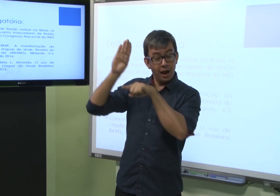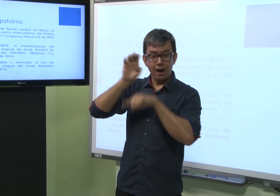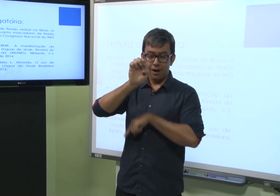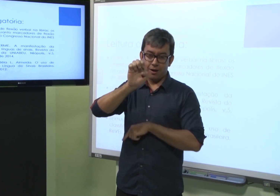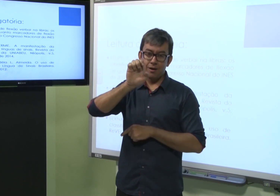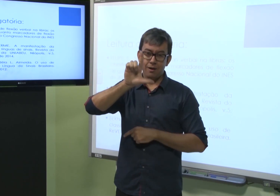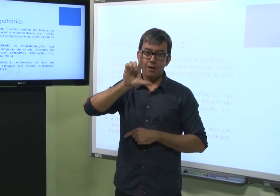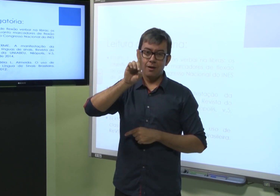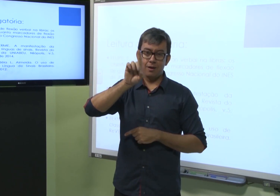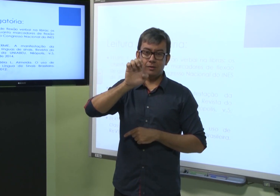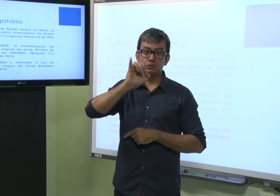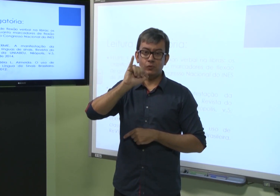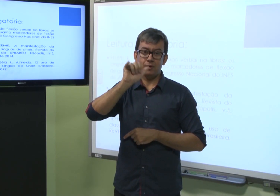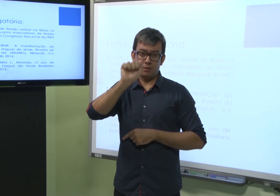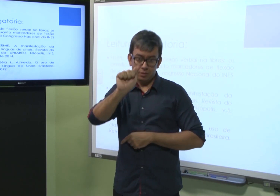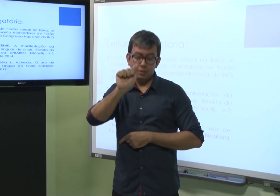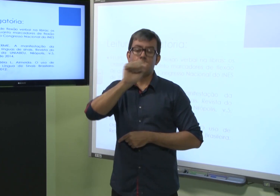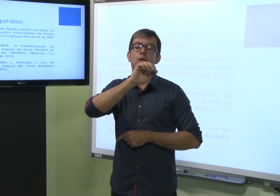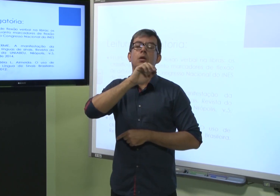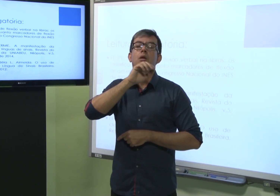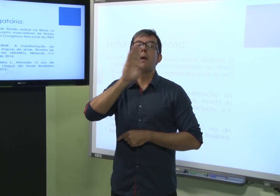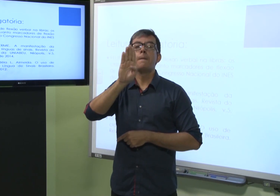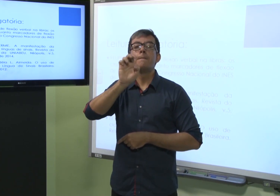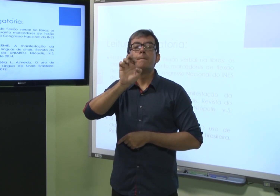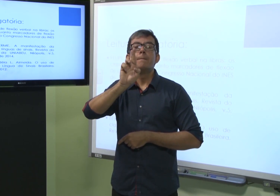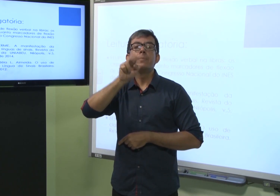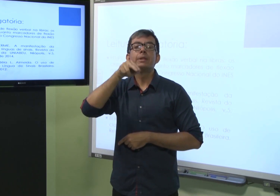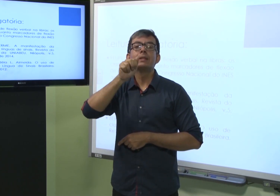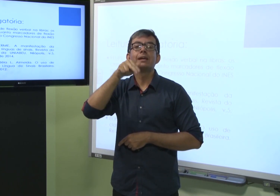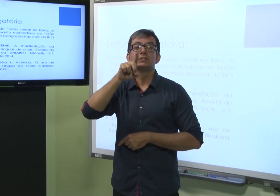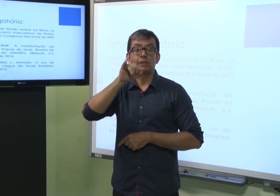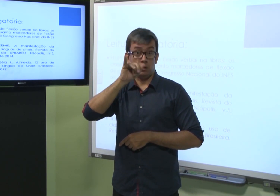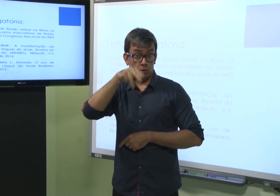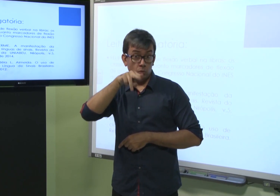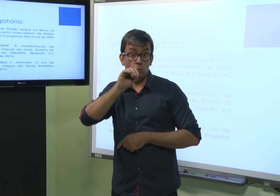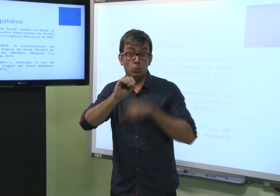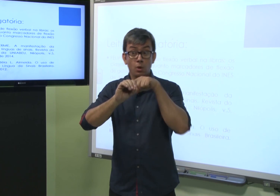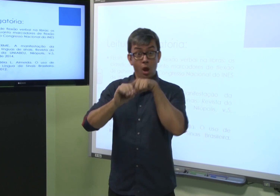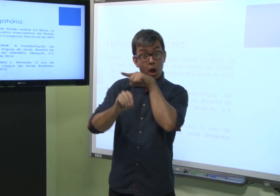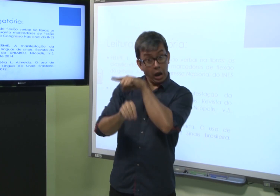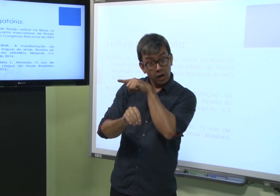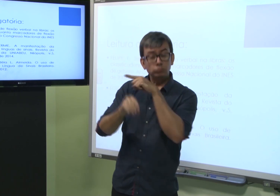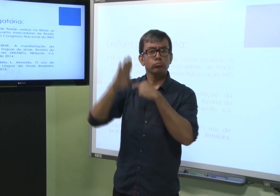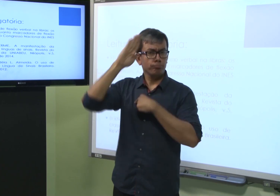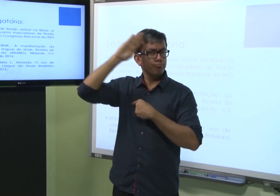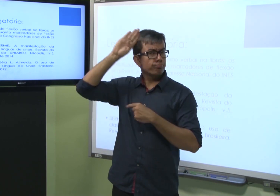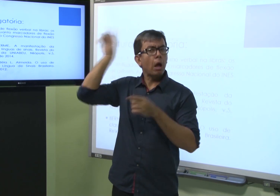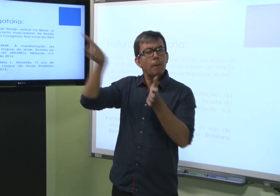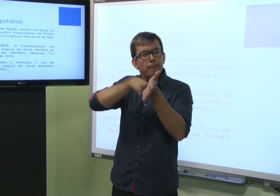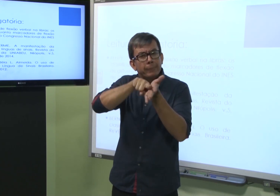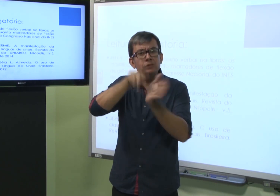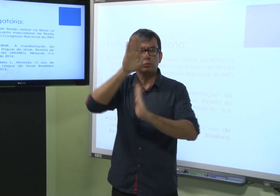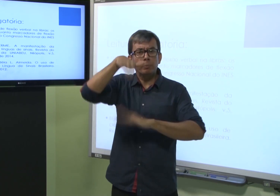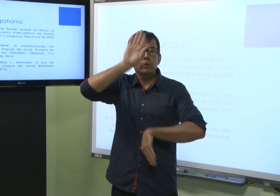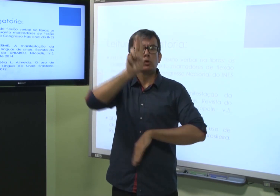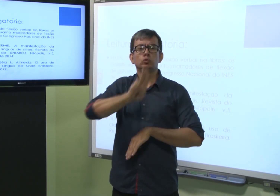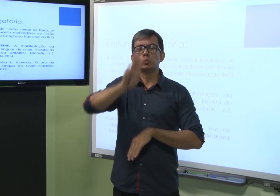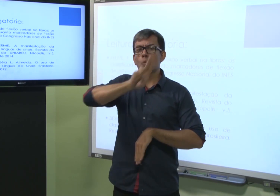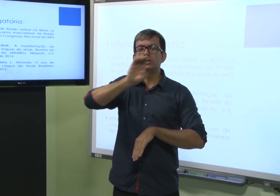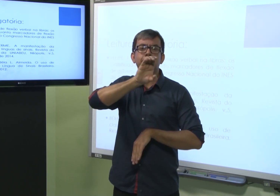Este é o outro autor, a Eudeia Bernardinho, e ela pesquisou